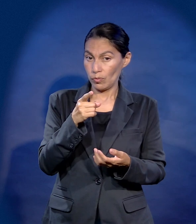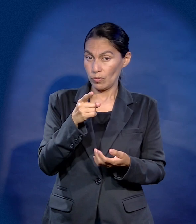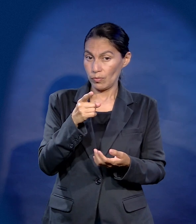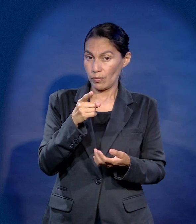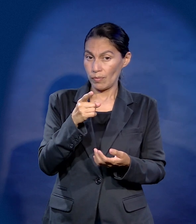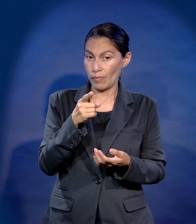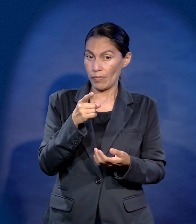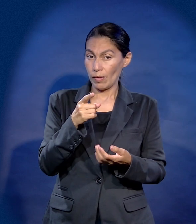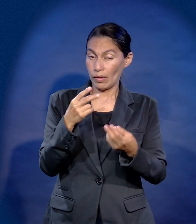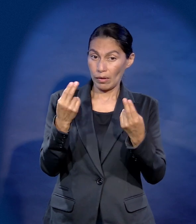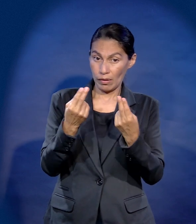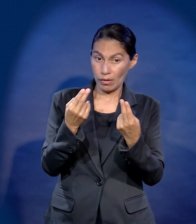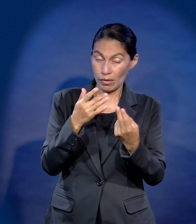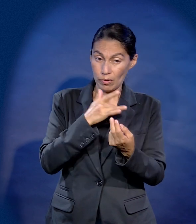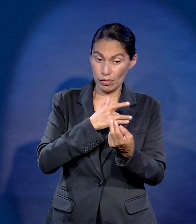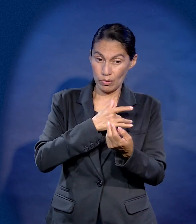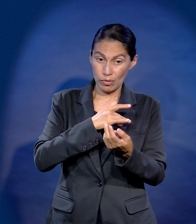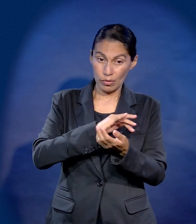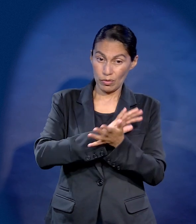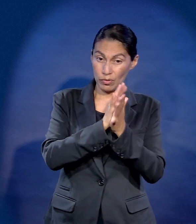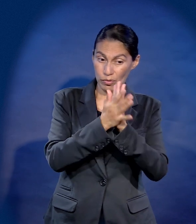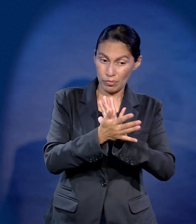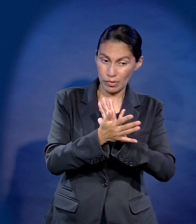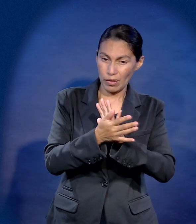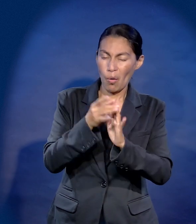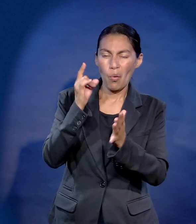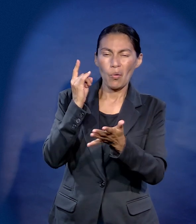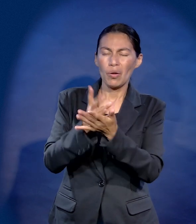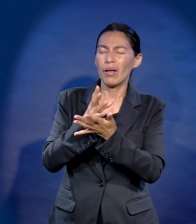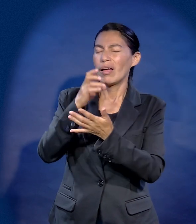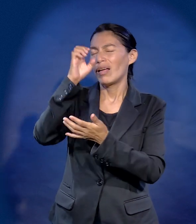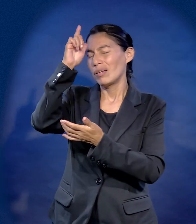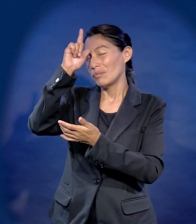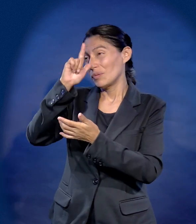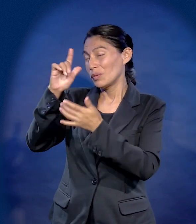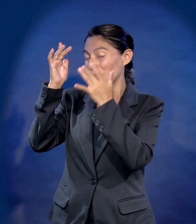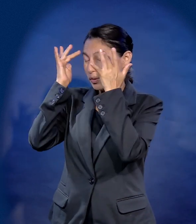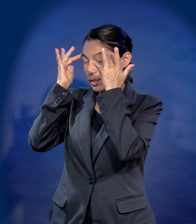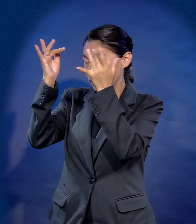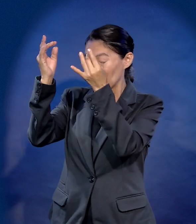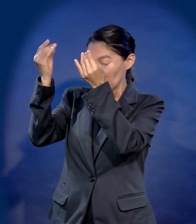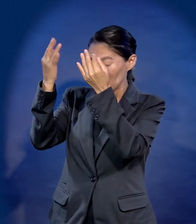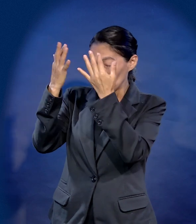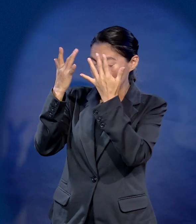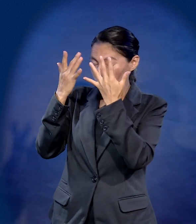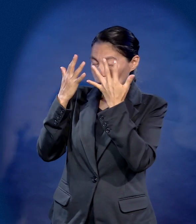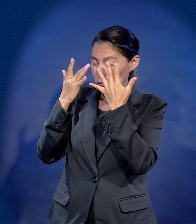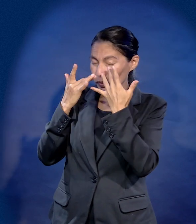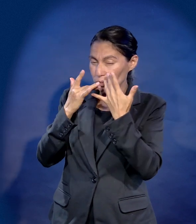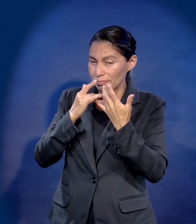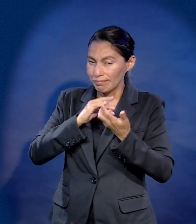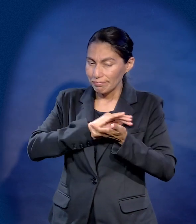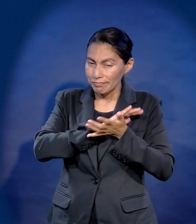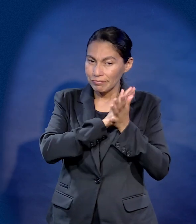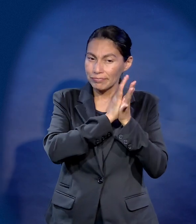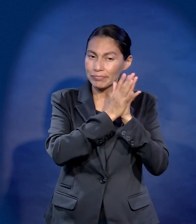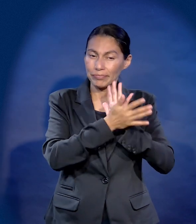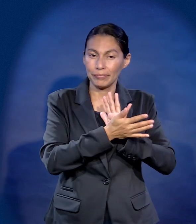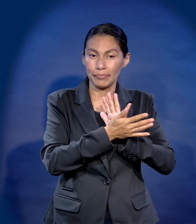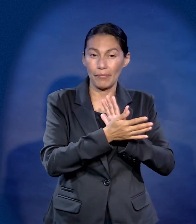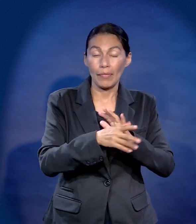La única forma de cambiar es la conversión que el Espíritu Santo otorga. Pero para